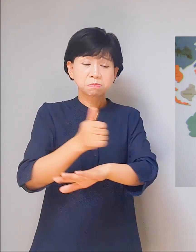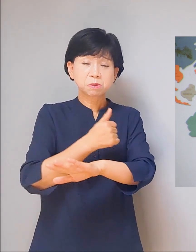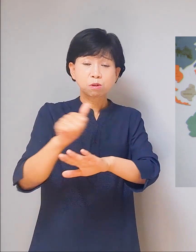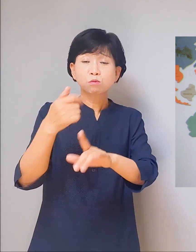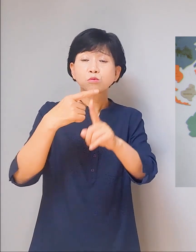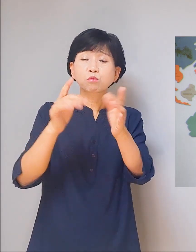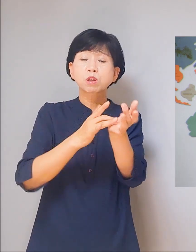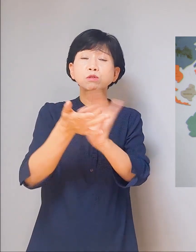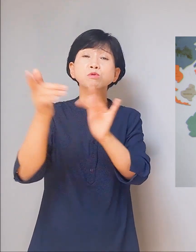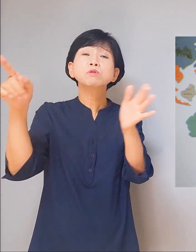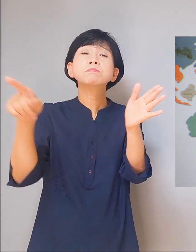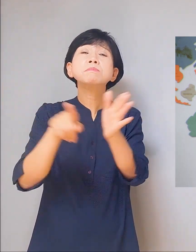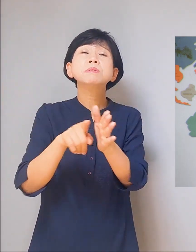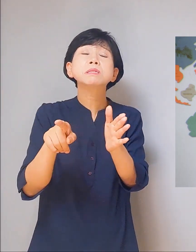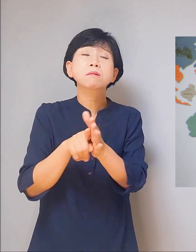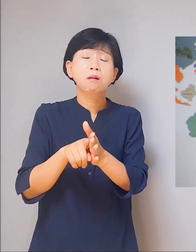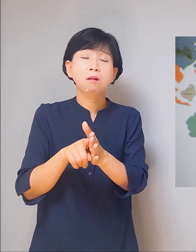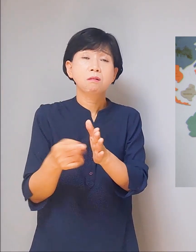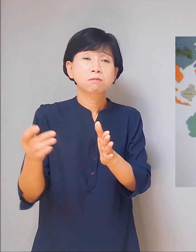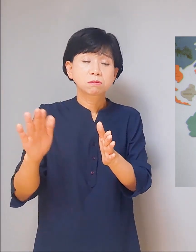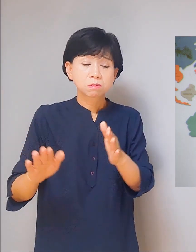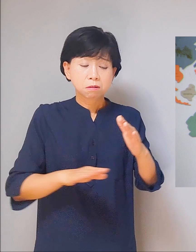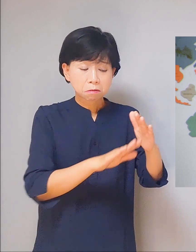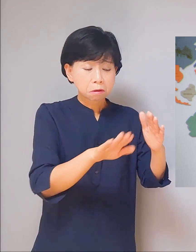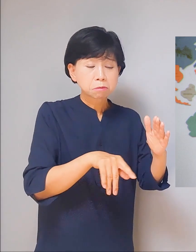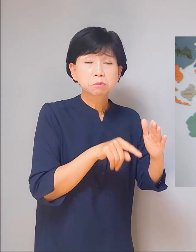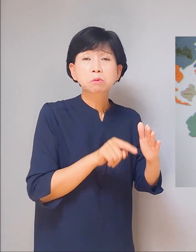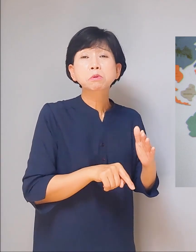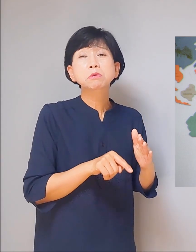믿고 있는데 가정에서는